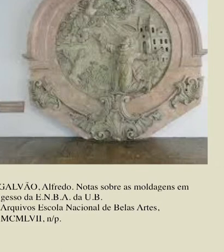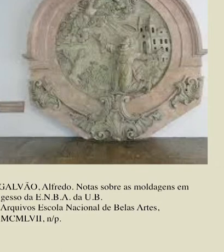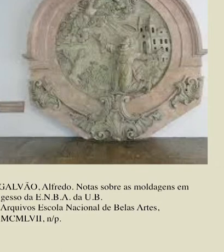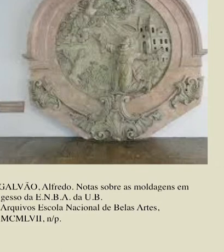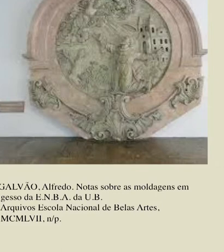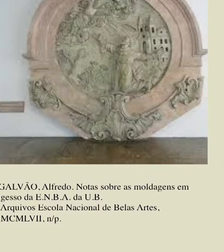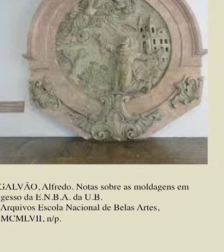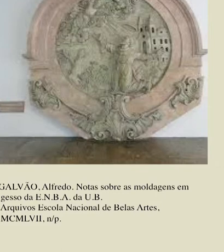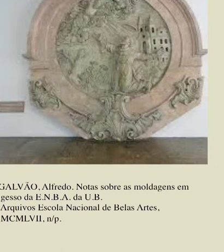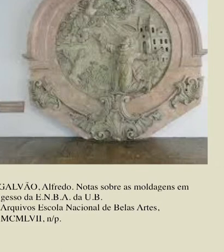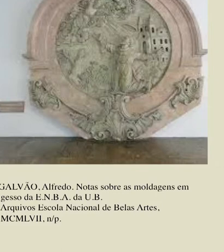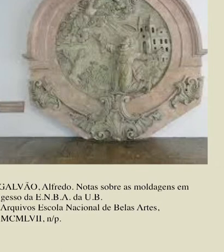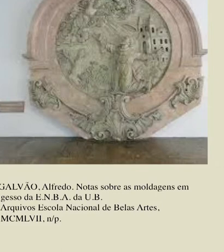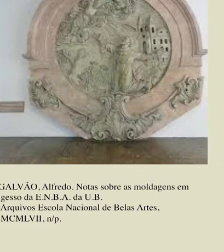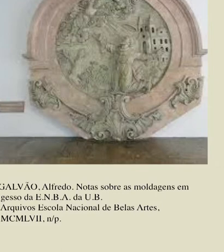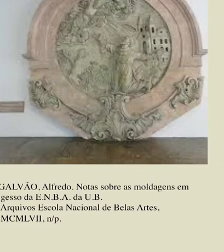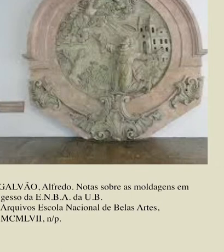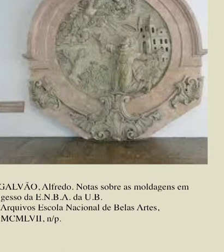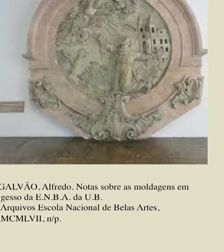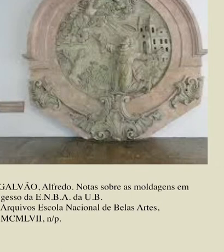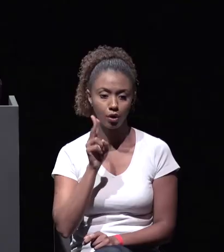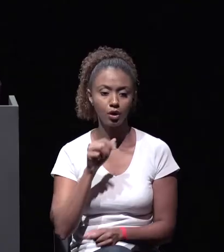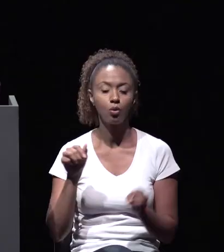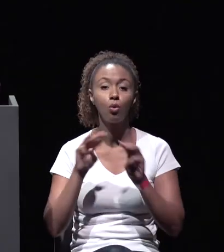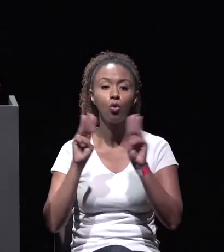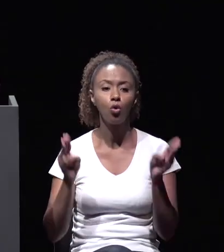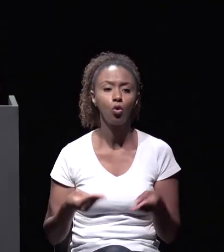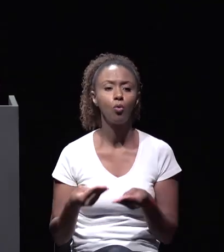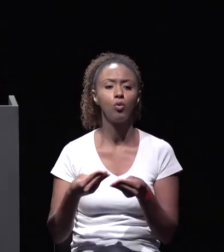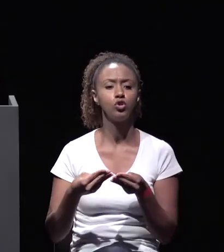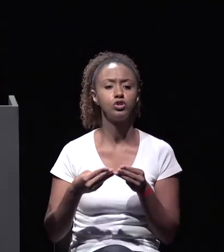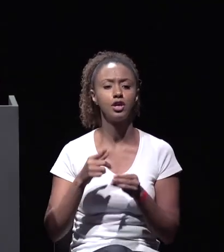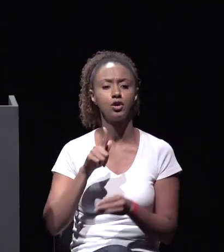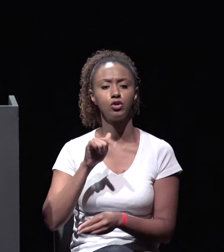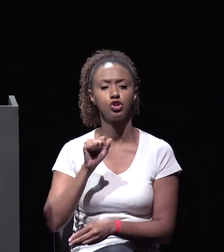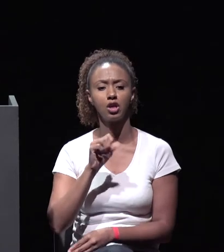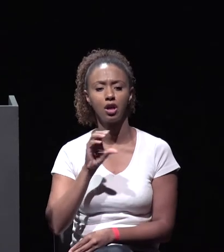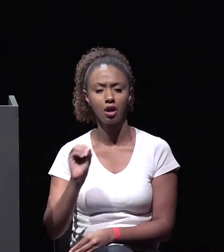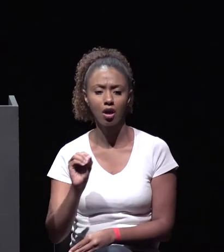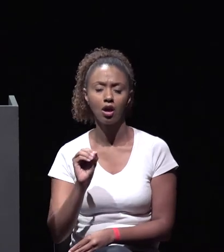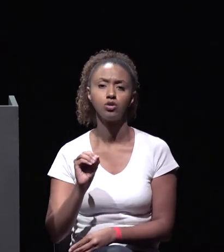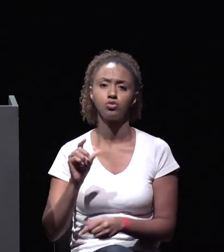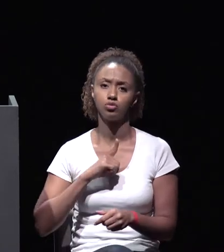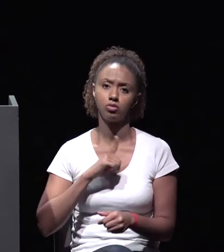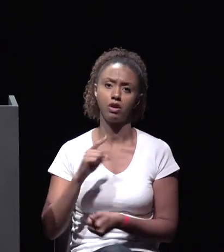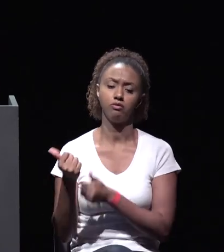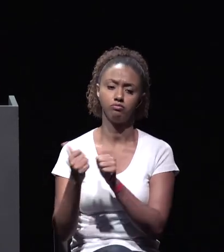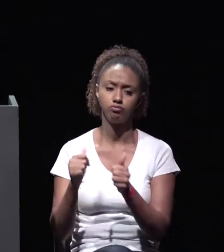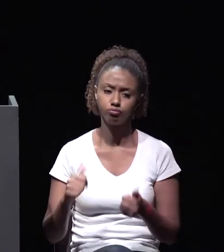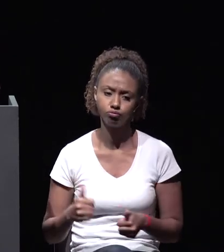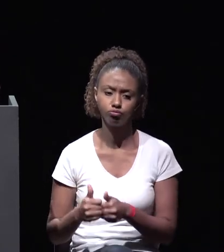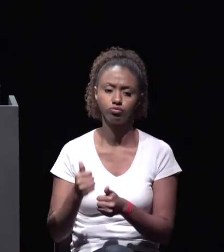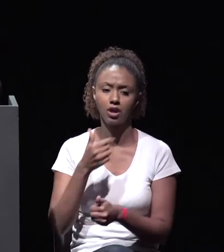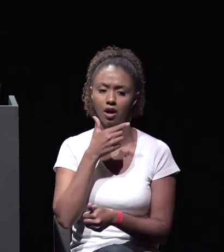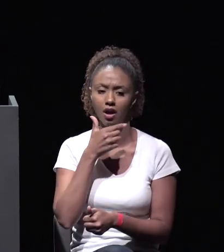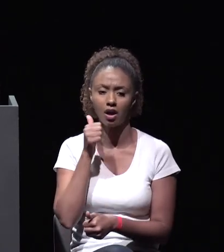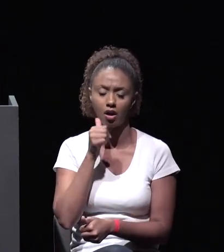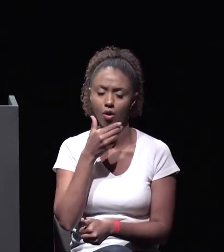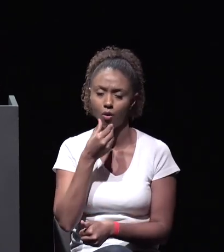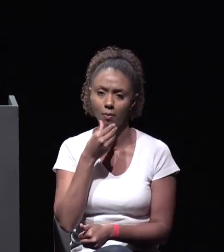histórico a idéia da criação de um museu de jesus produzidos a partir das obras do aleijadinho em particular as obras em pedra sabão